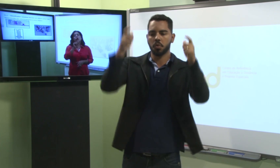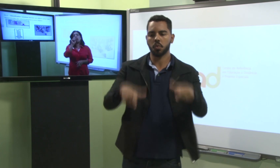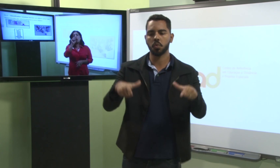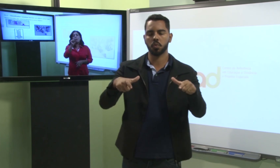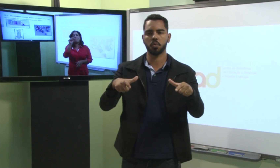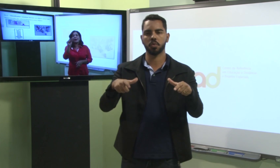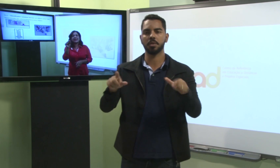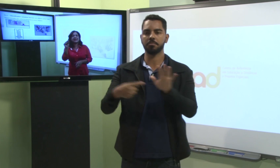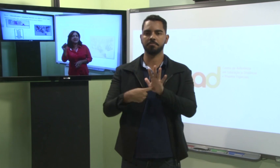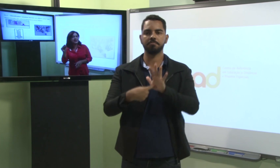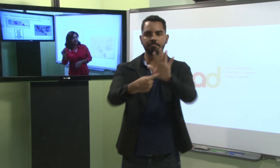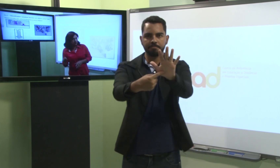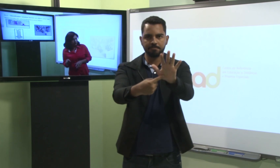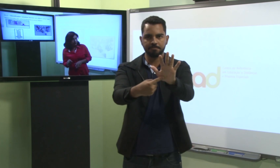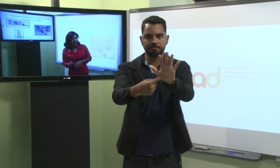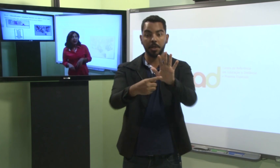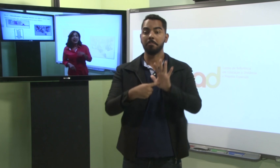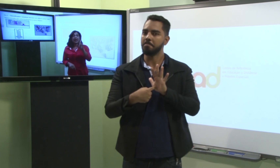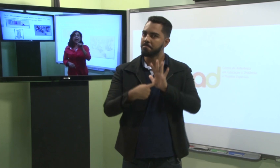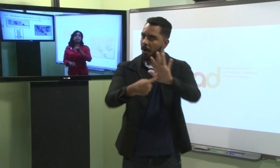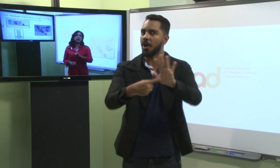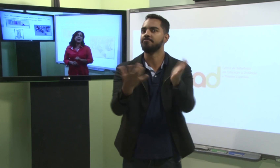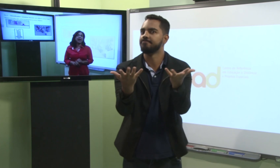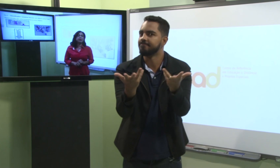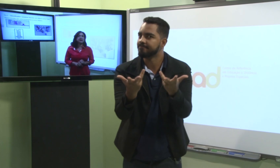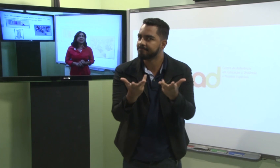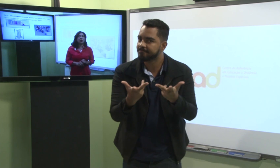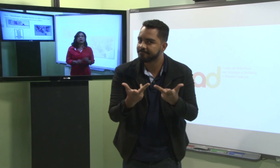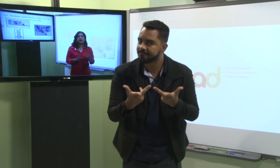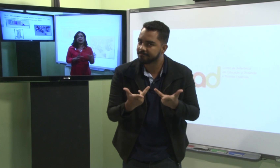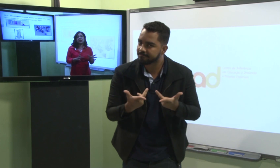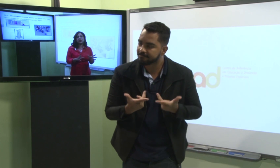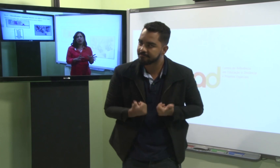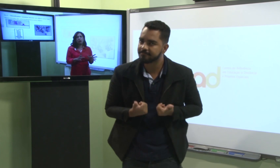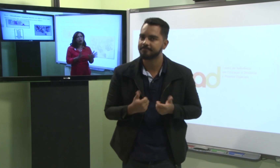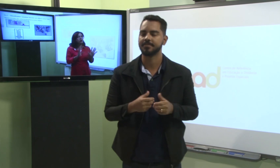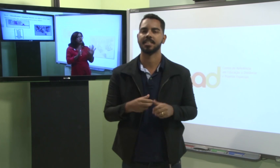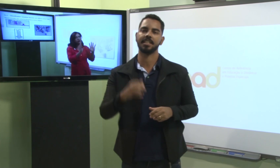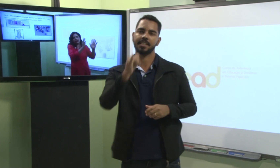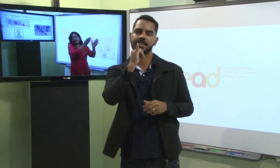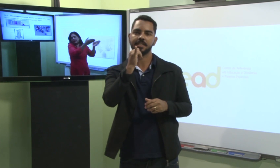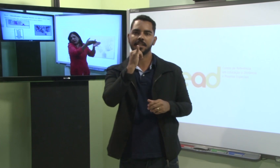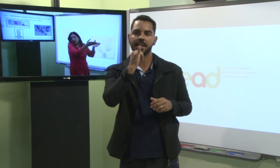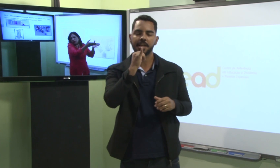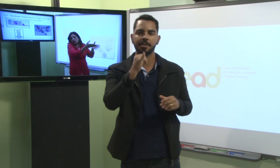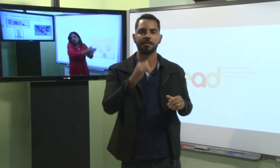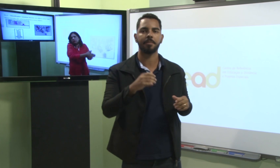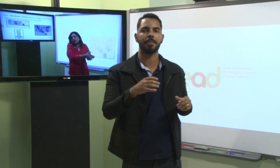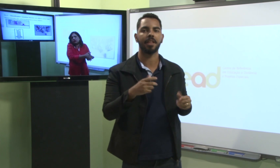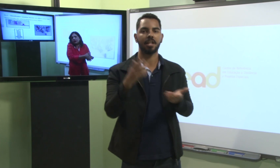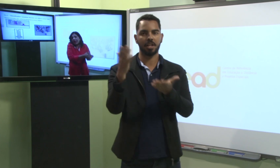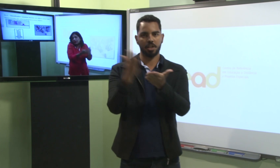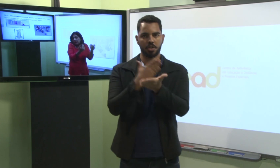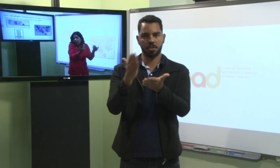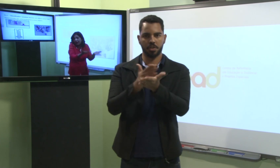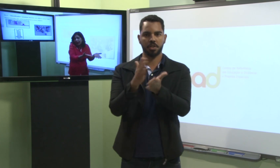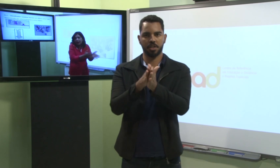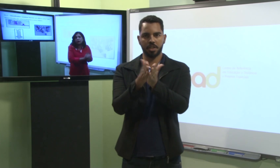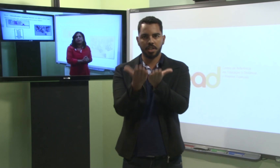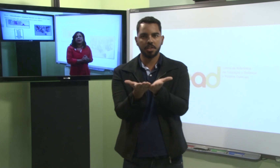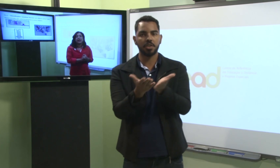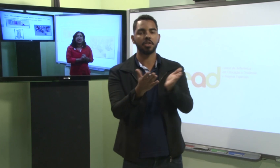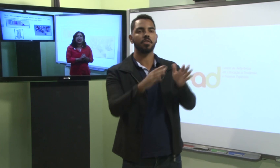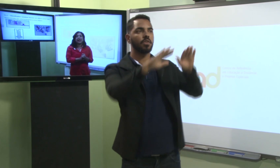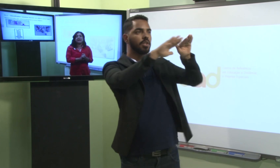local com precisão. Ele poderá representar uma estante na qual o livro que está sendo mencionado está